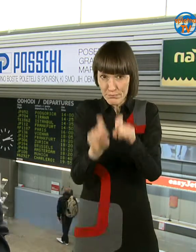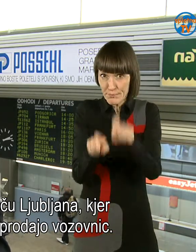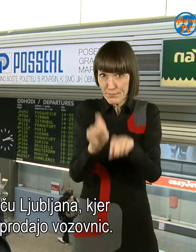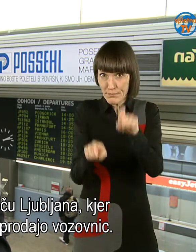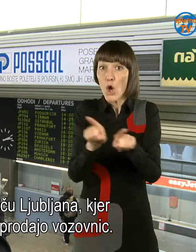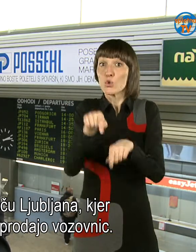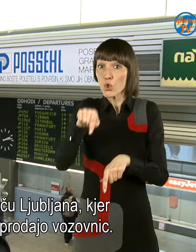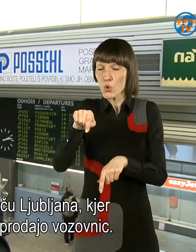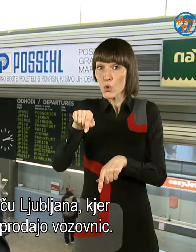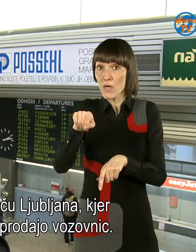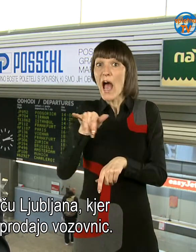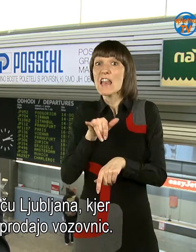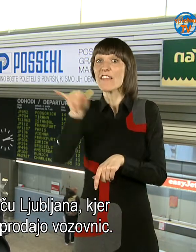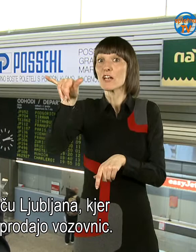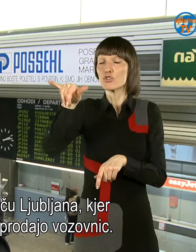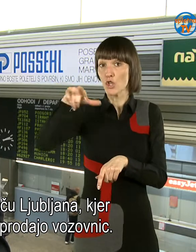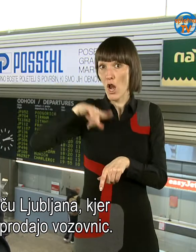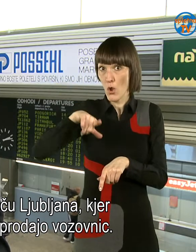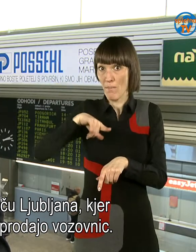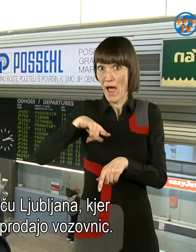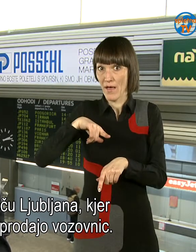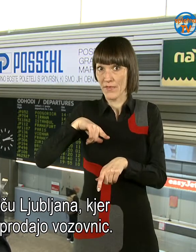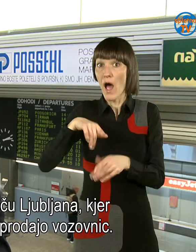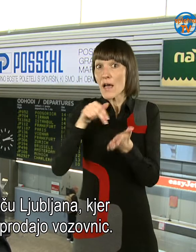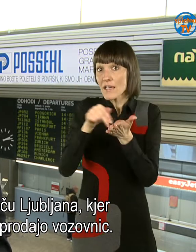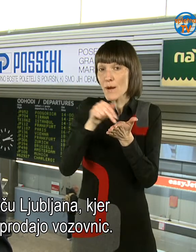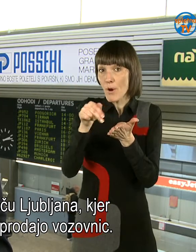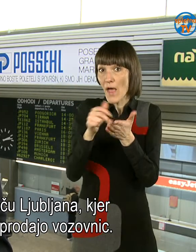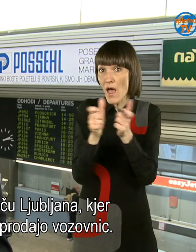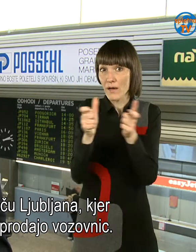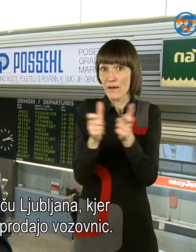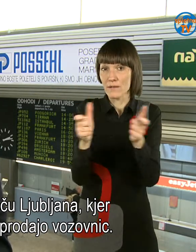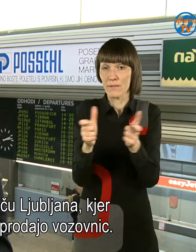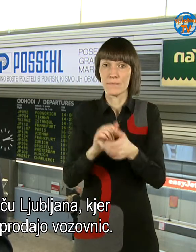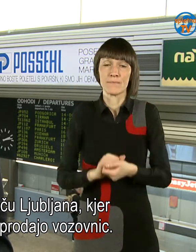na letališču Ljubljana. Imamo sales desk, kjer prodajamo vozovnice.